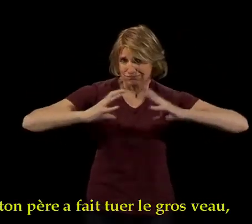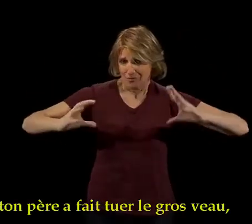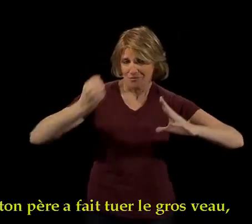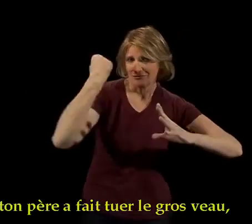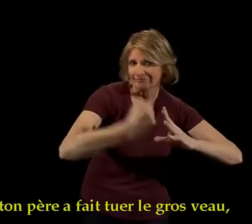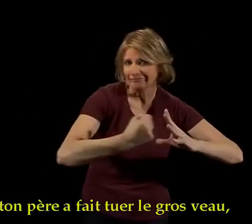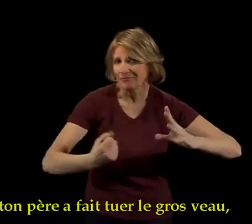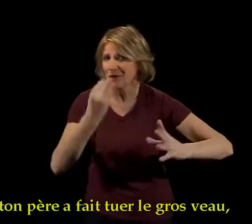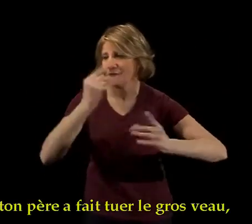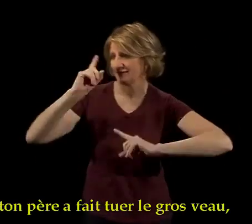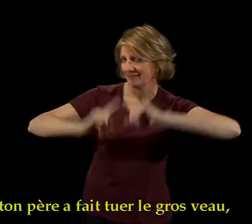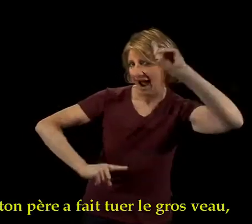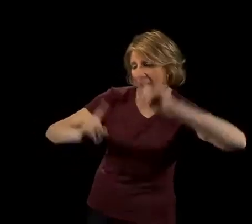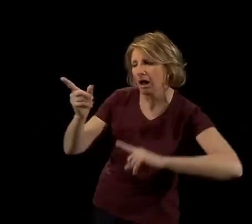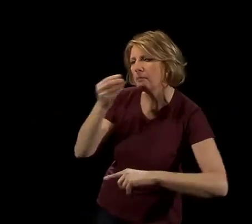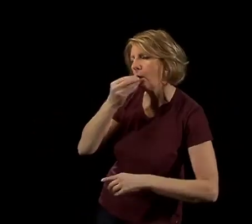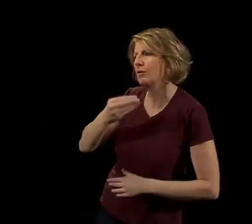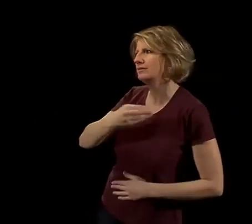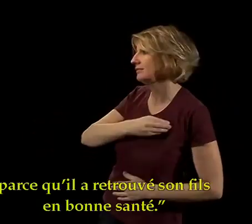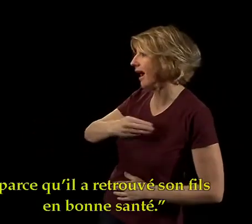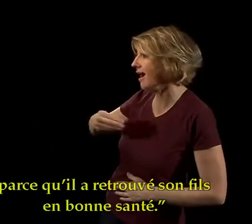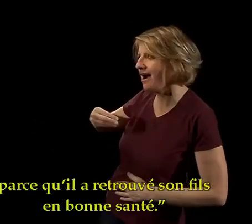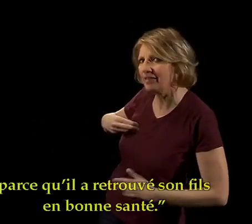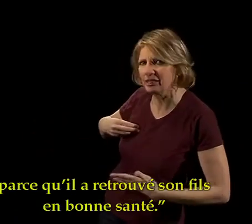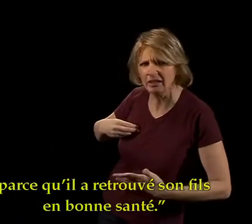qu'il a retrouvé son fils en bonne santé. »